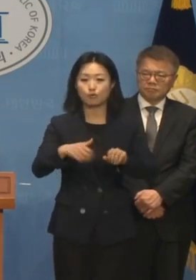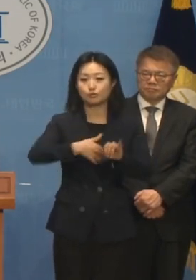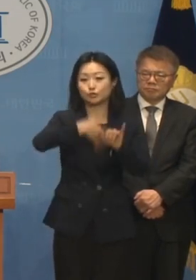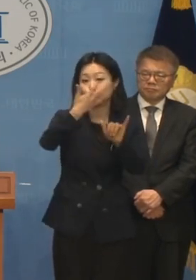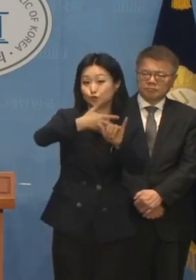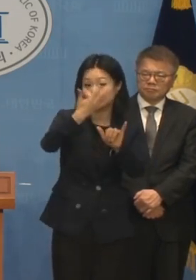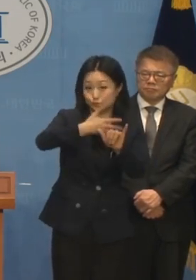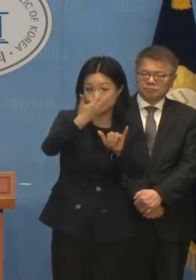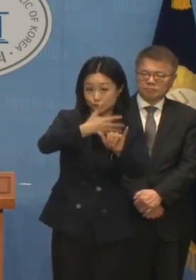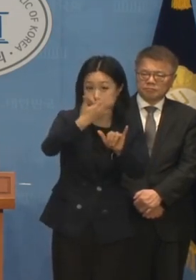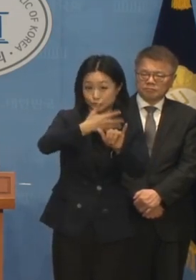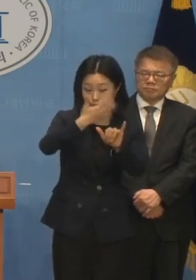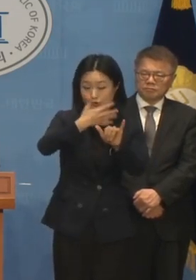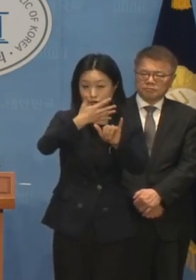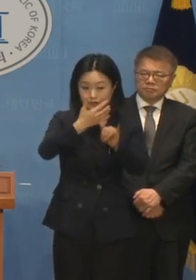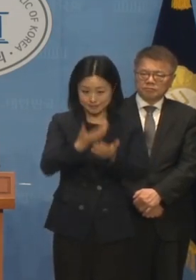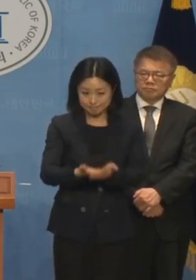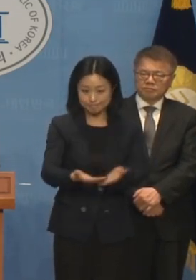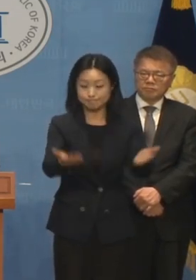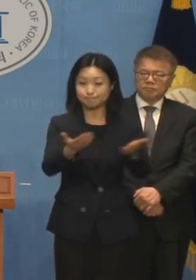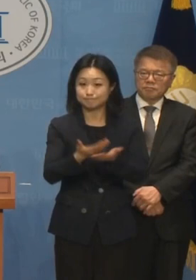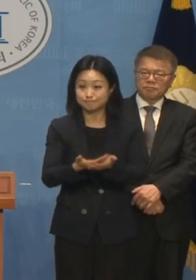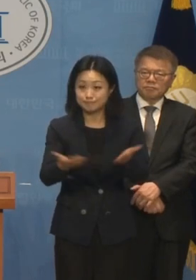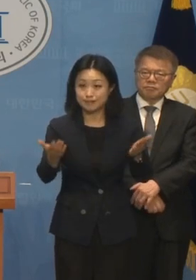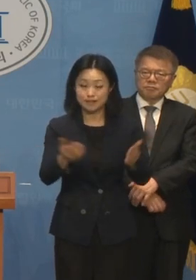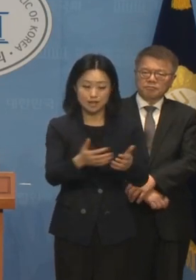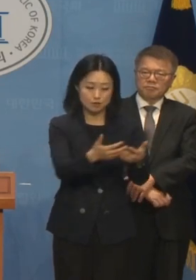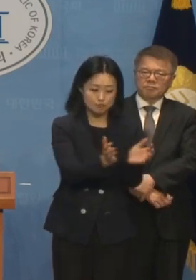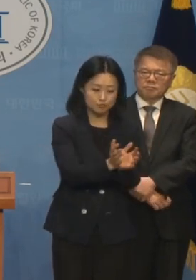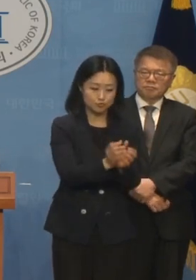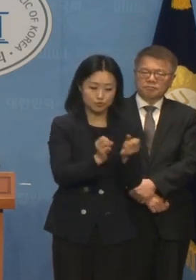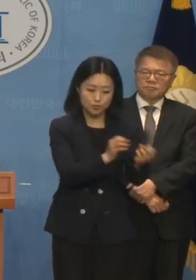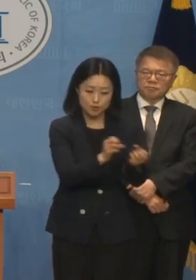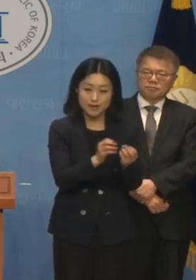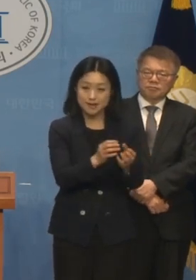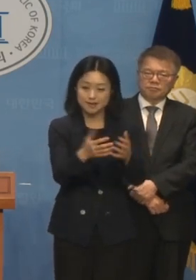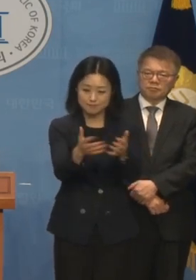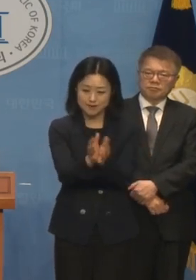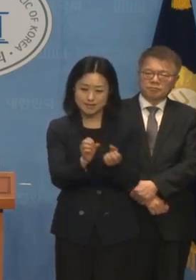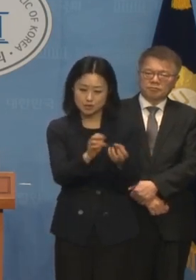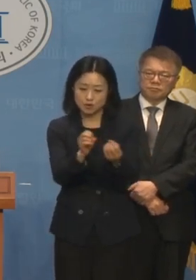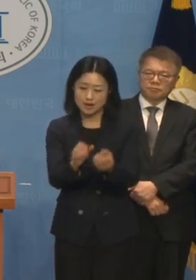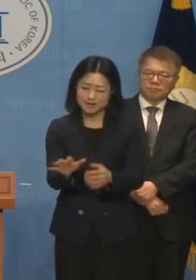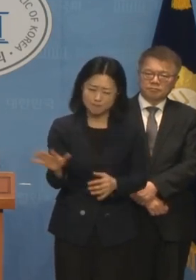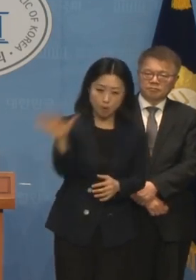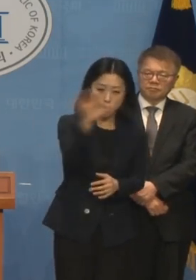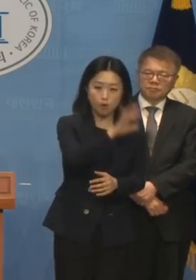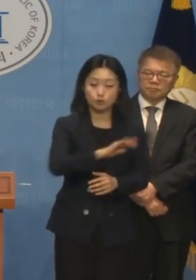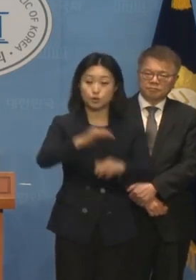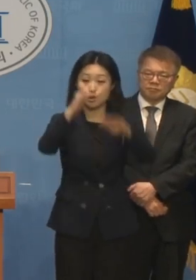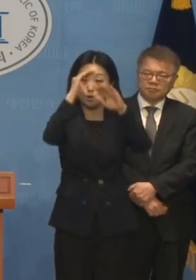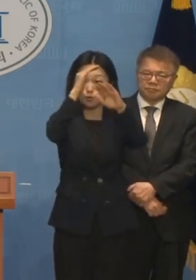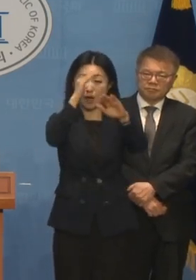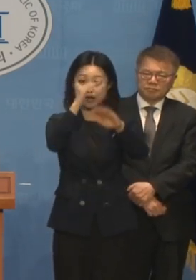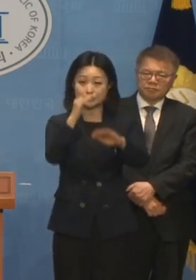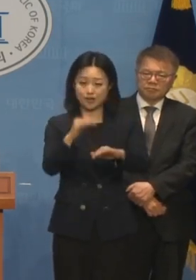유튜브 영상 등으로 분임 토의를 제외한 전 과정이